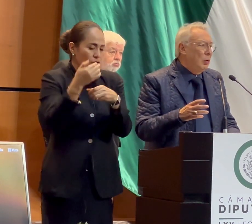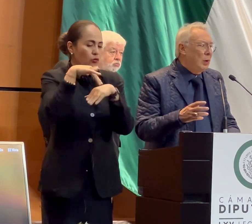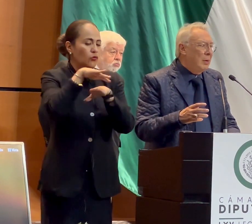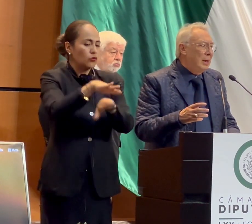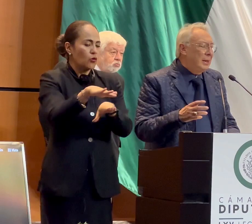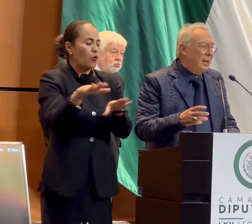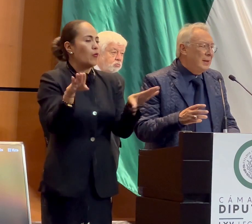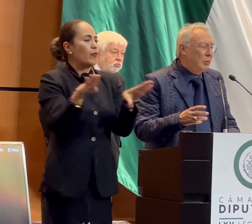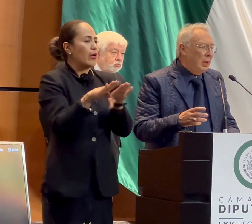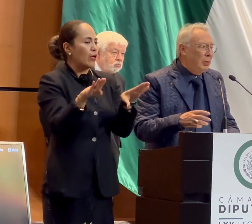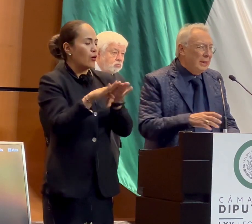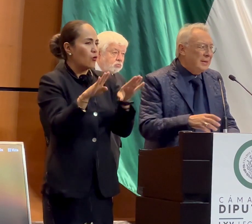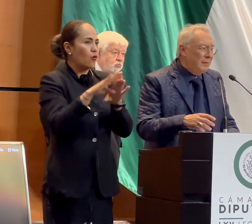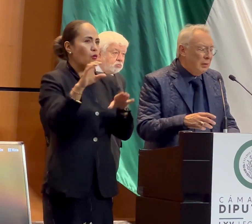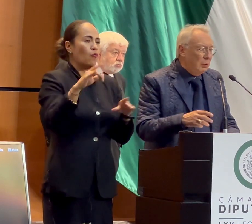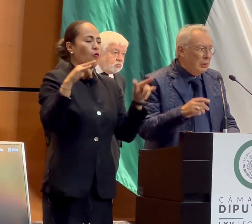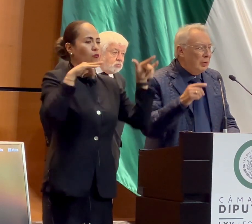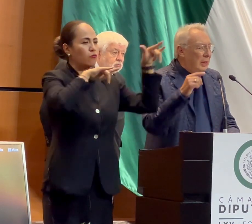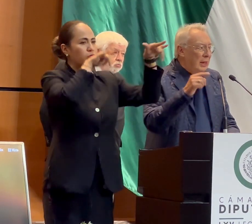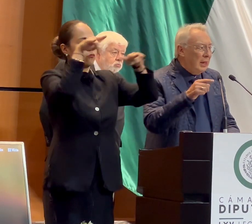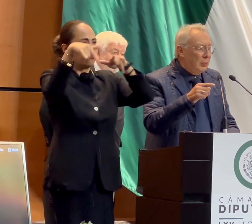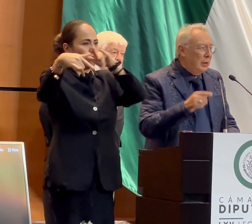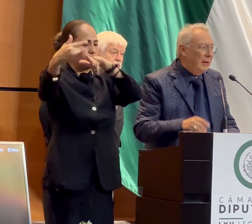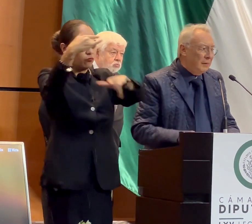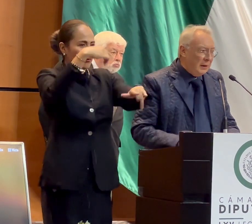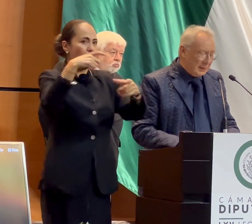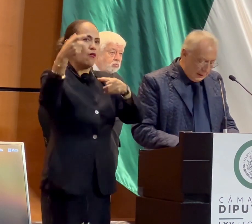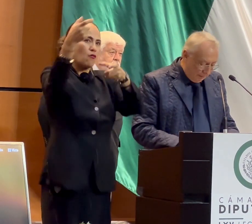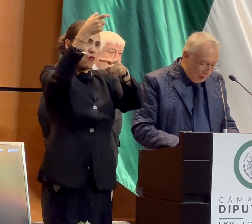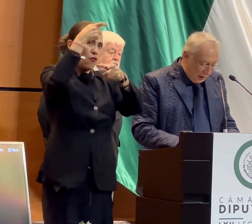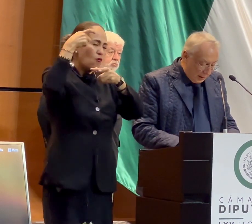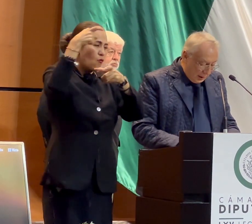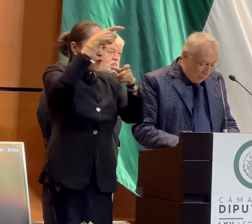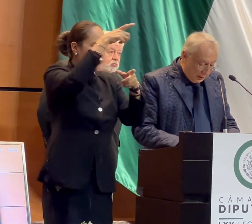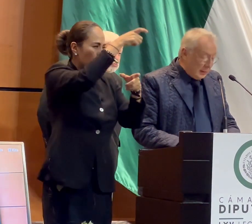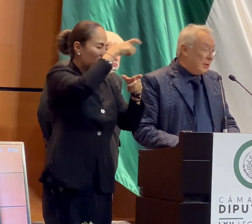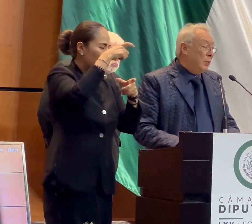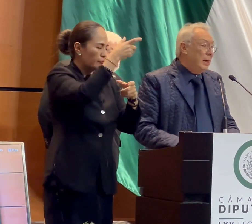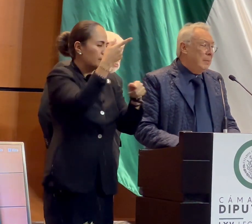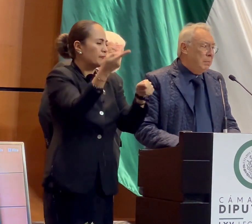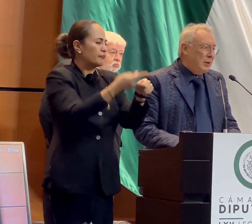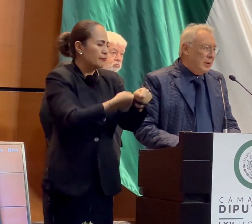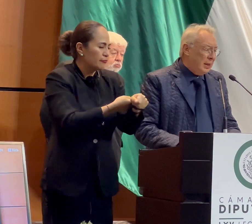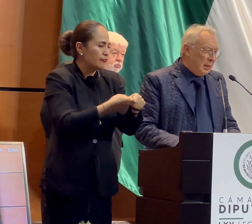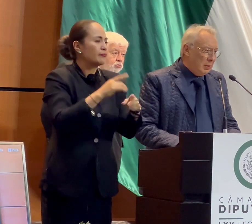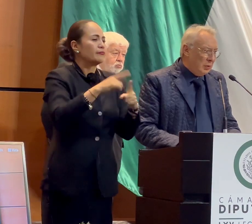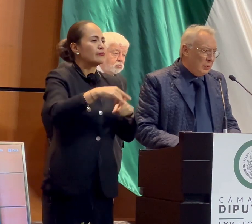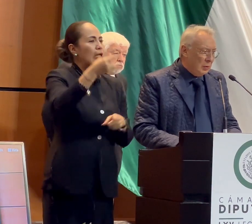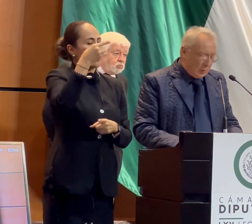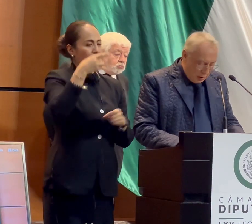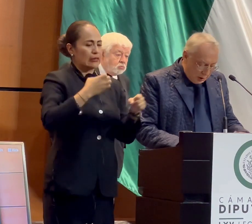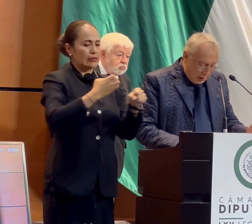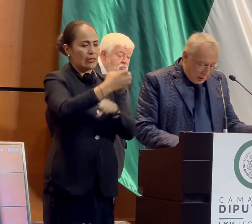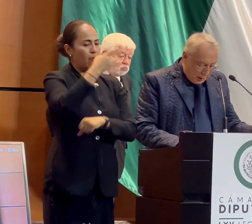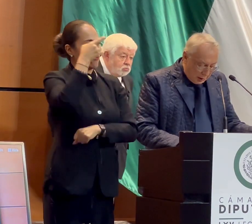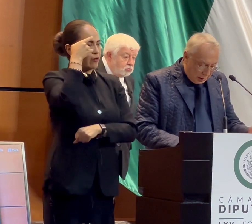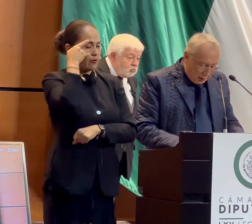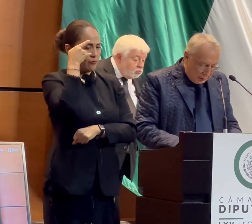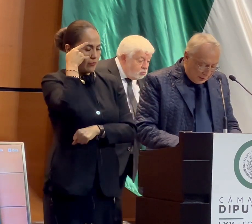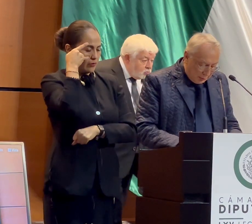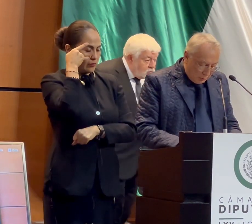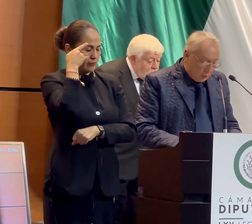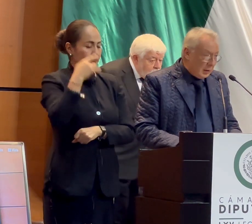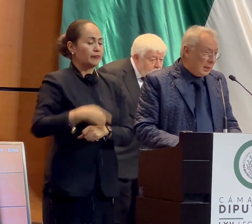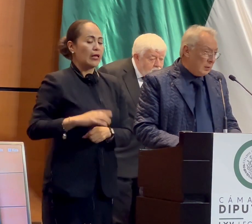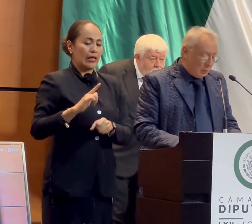cómo se involucra el tránsito aéreo en este fenómeno con la defensa. Fue en el caso de Campeche, que ya mencionó